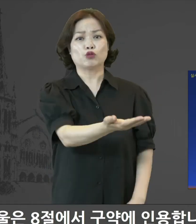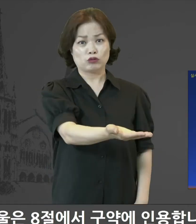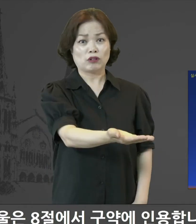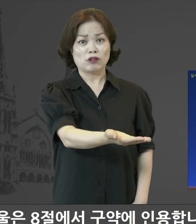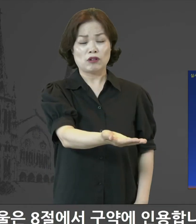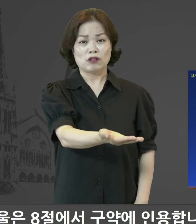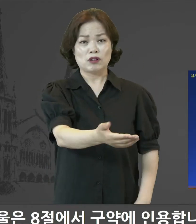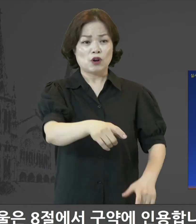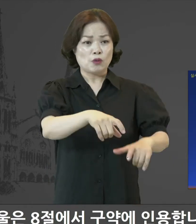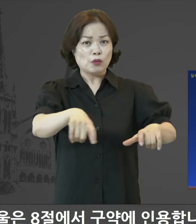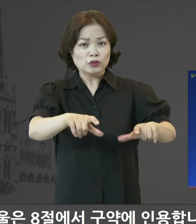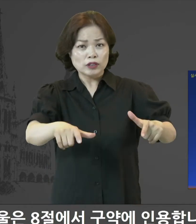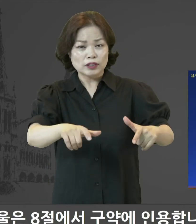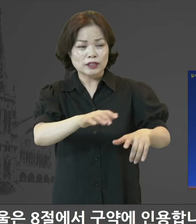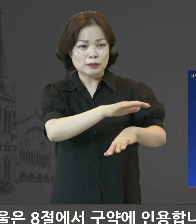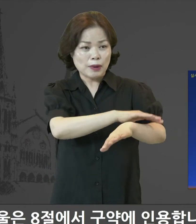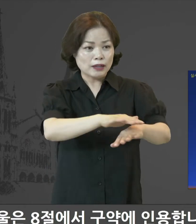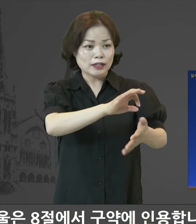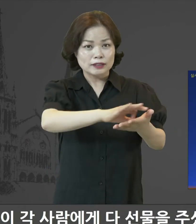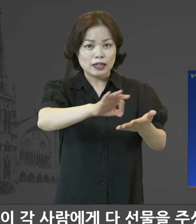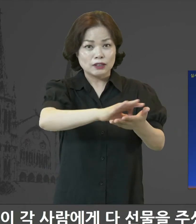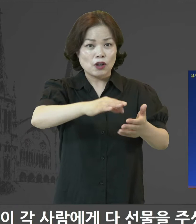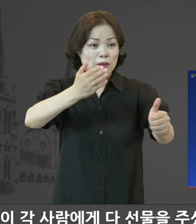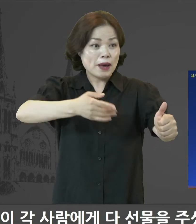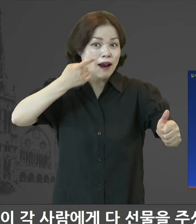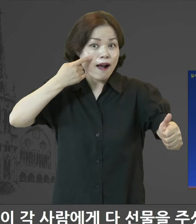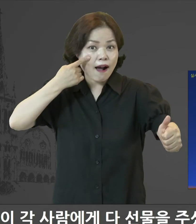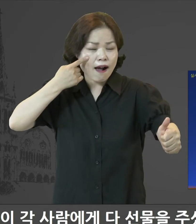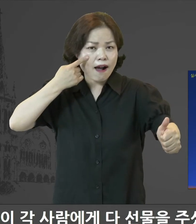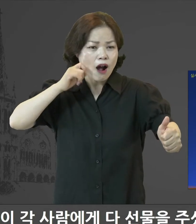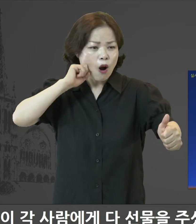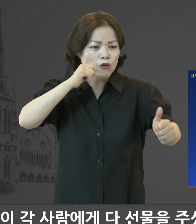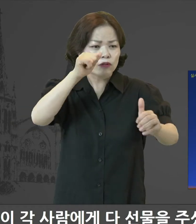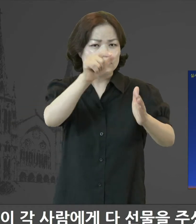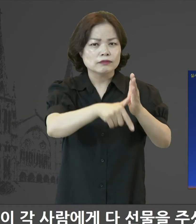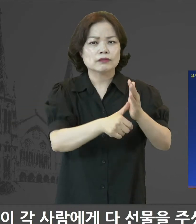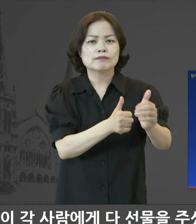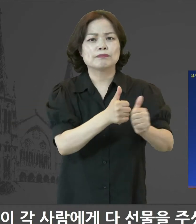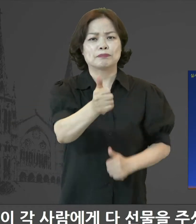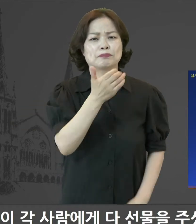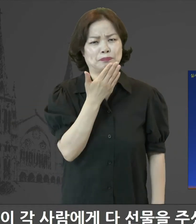선물이 보통 게 아니니까 제대로 사용하고 살아라. 그러면 어려운 시기 다 이길 수 있다.